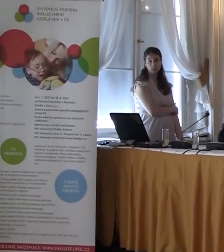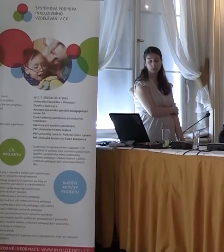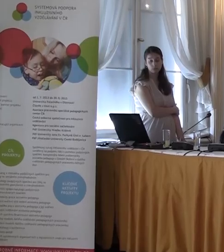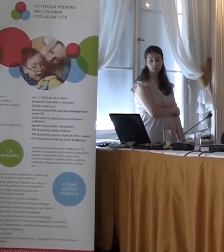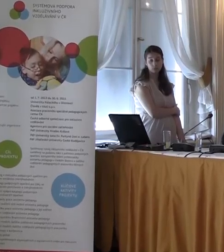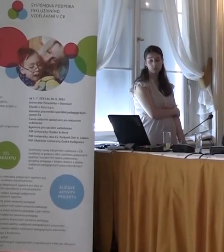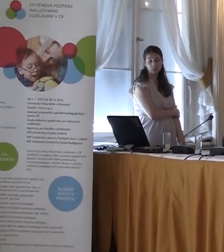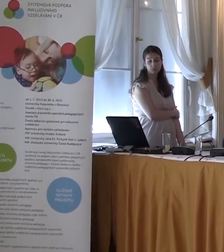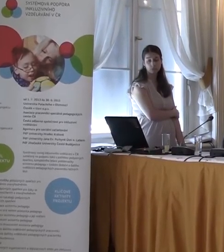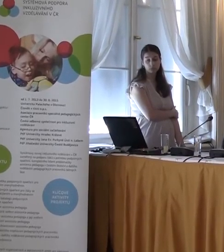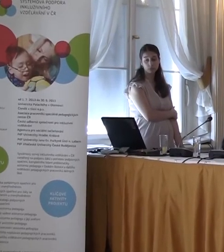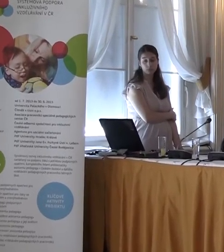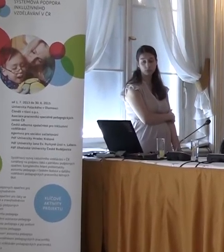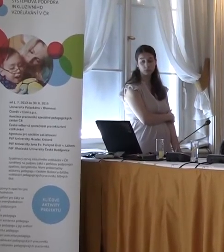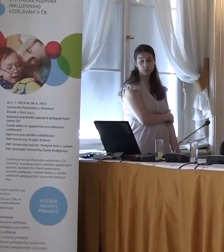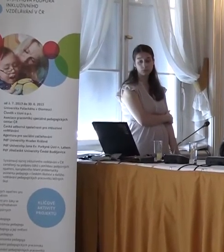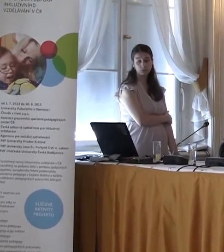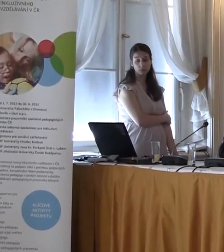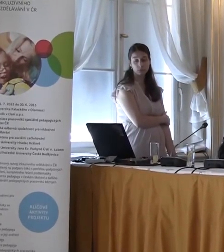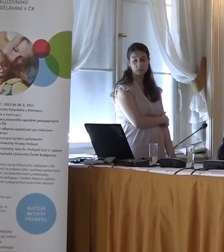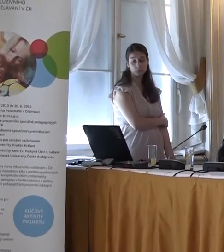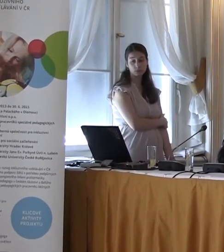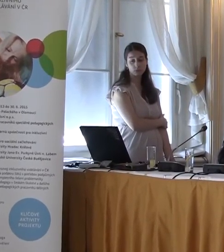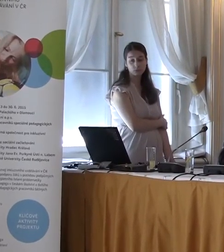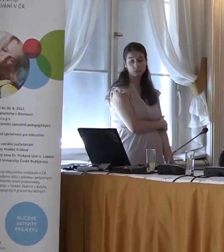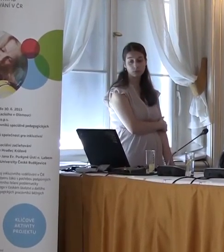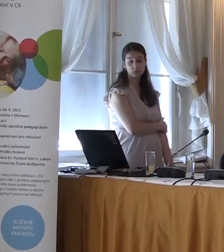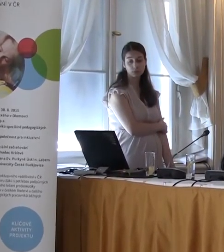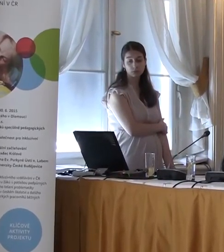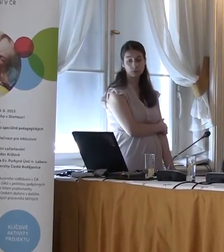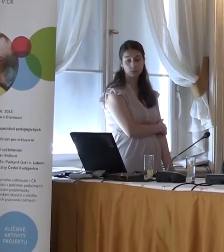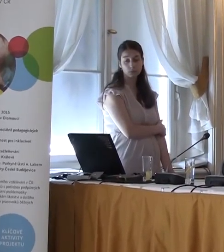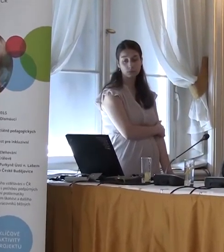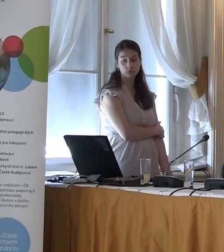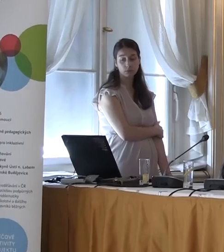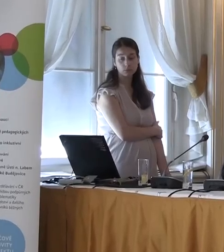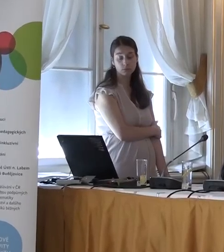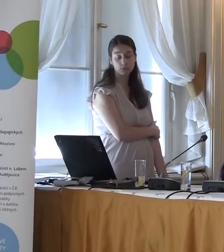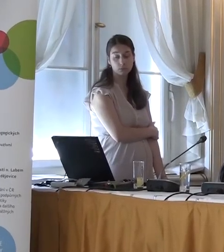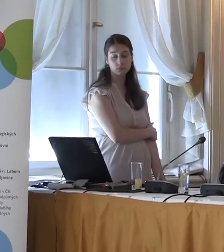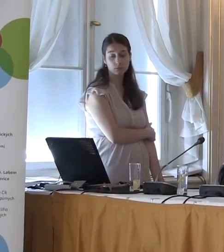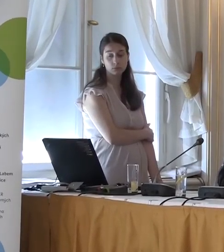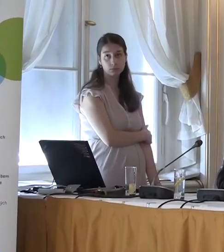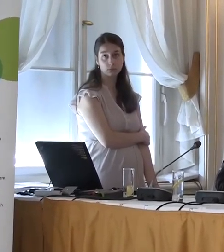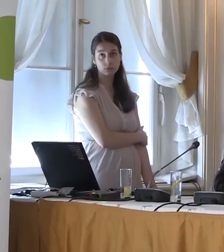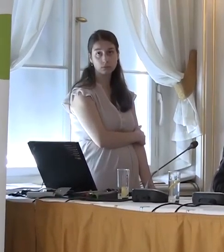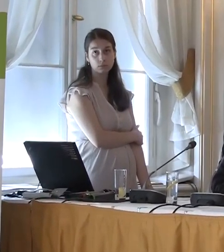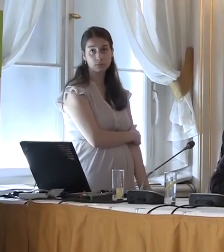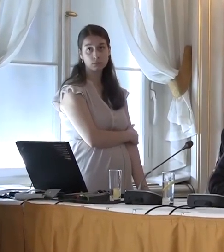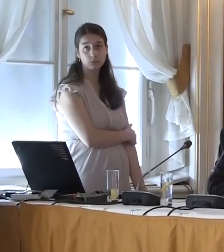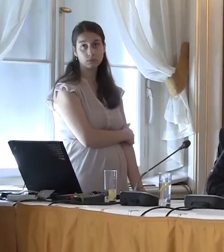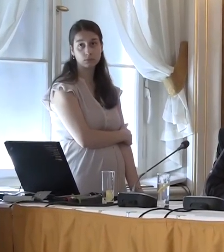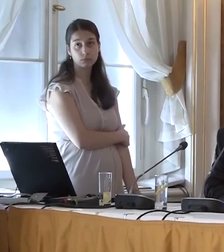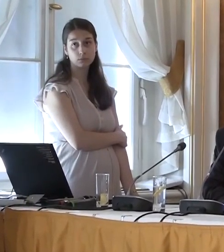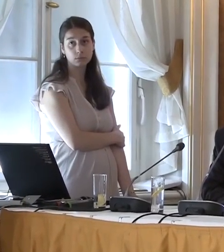skrze zejména vyhlášku a reformu financování regionálního školství, čili ty naše výstupy se